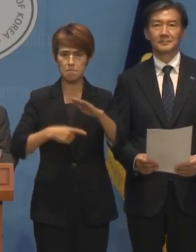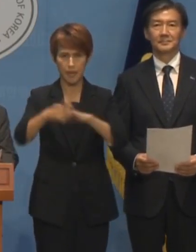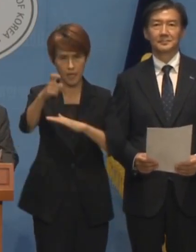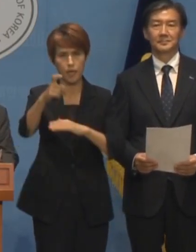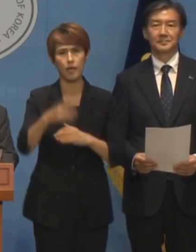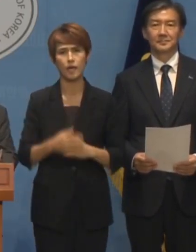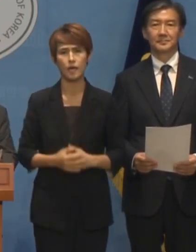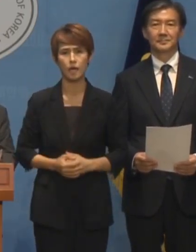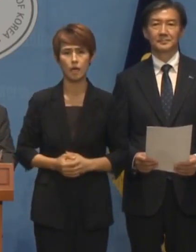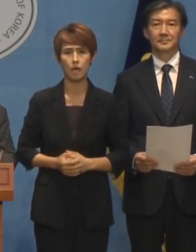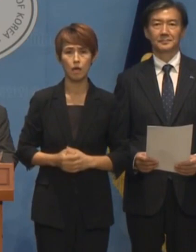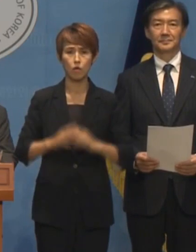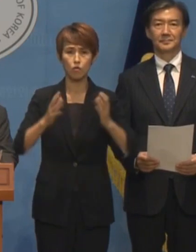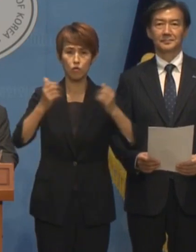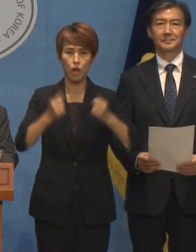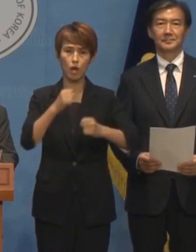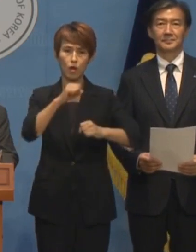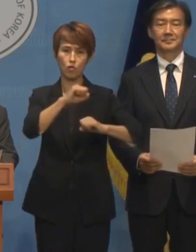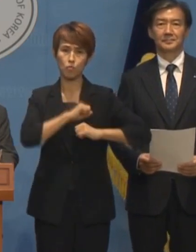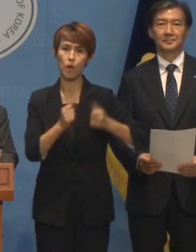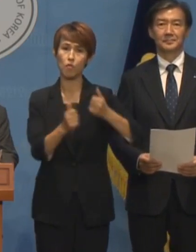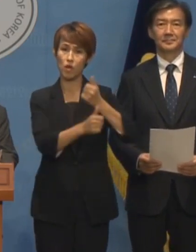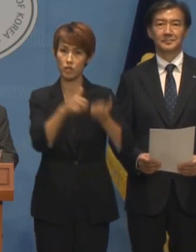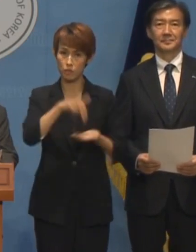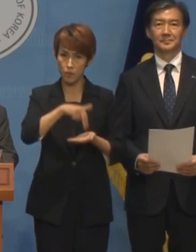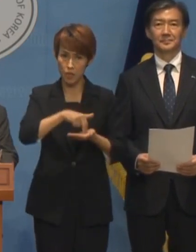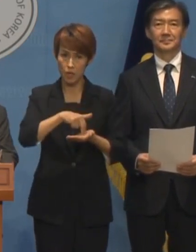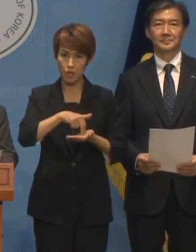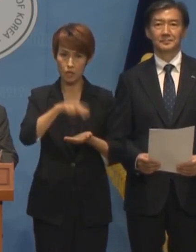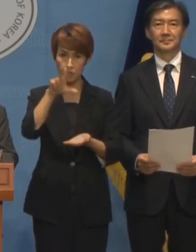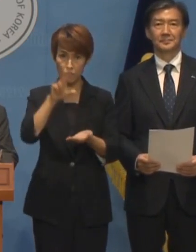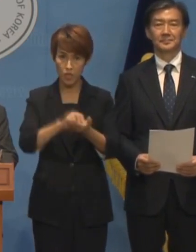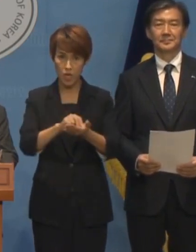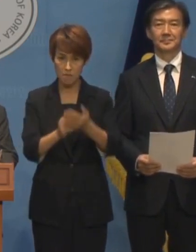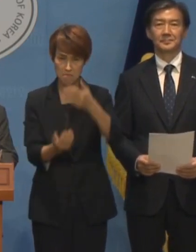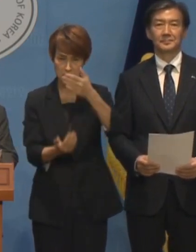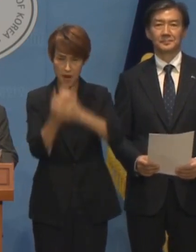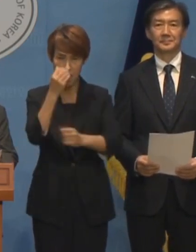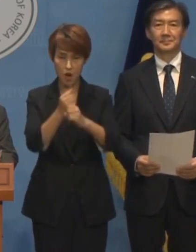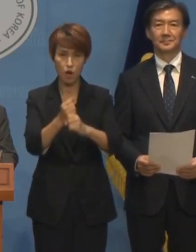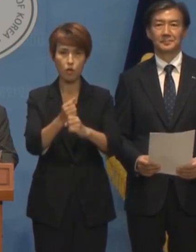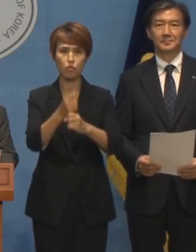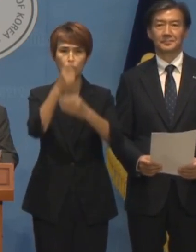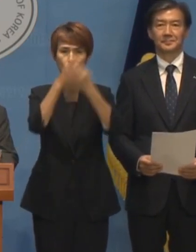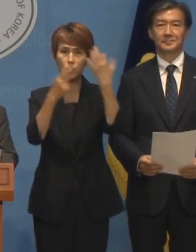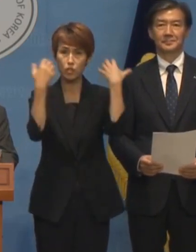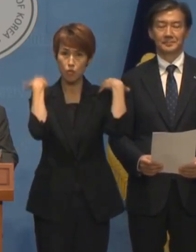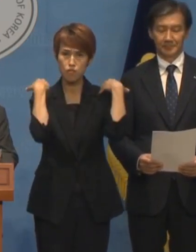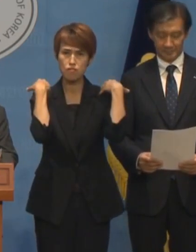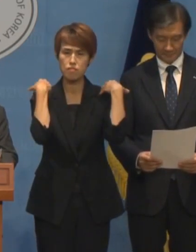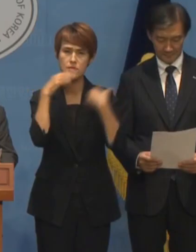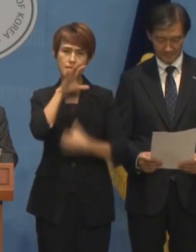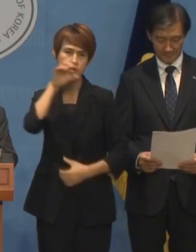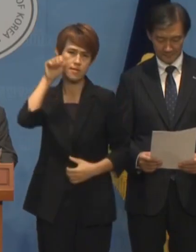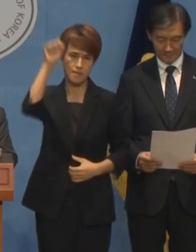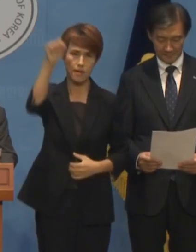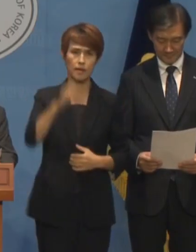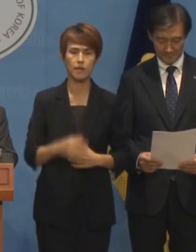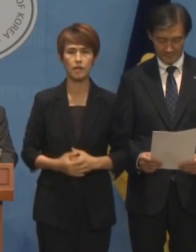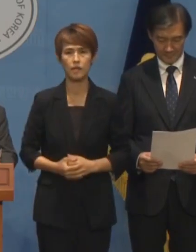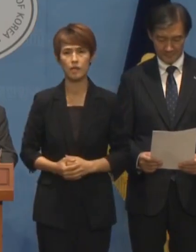발생했습니다. 국회 국방위원으로서 이 사태를 초래한 윤석열 정부에 대해 강력